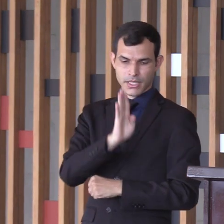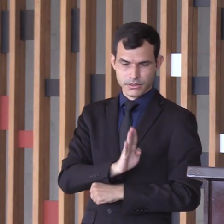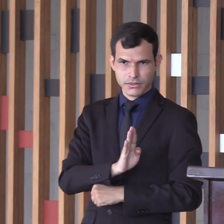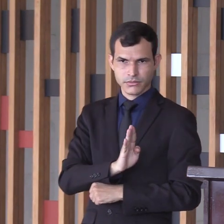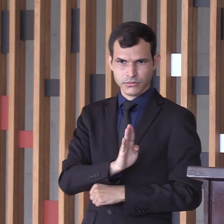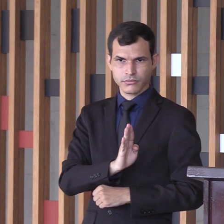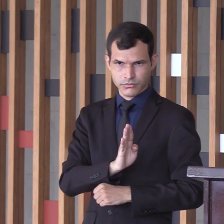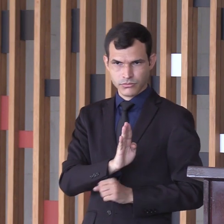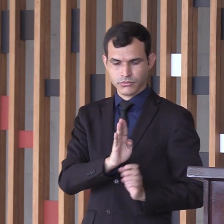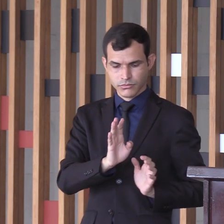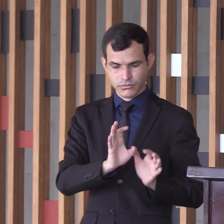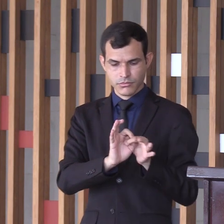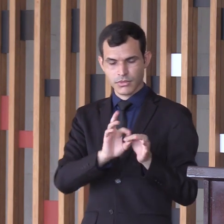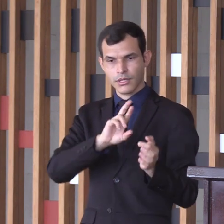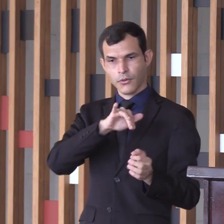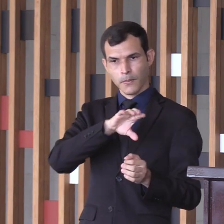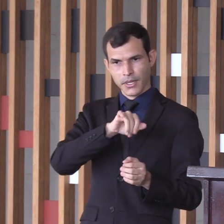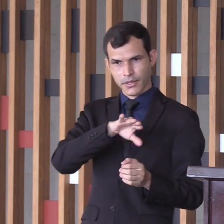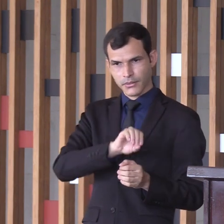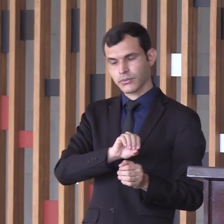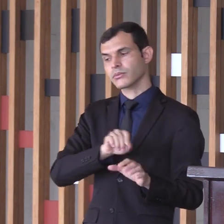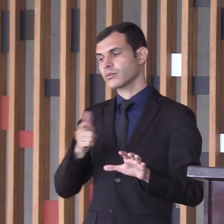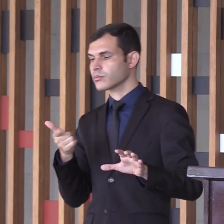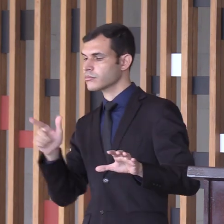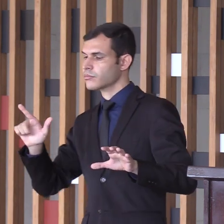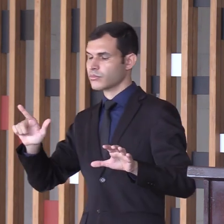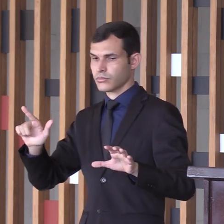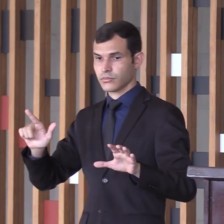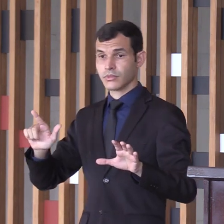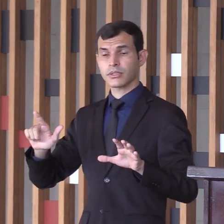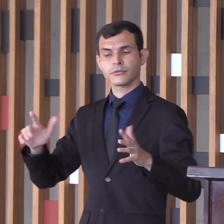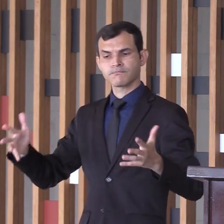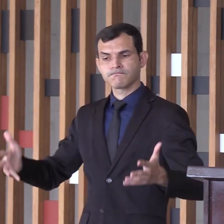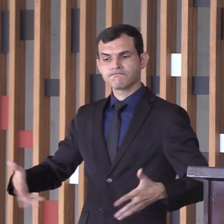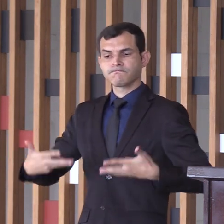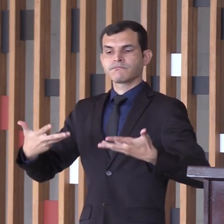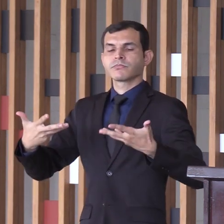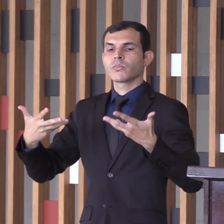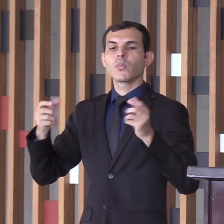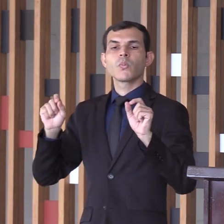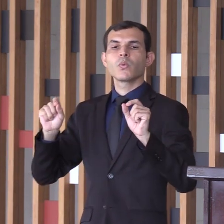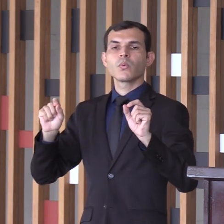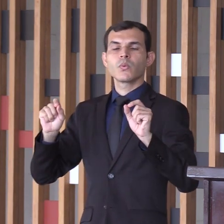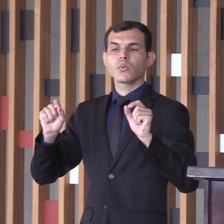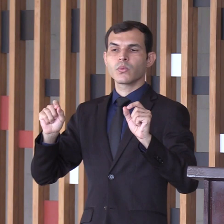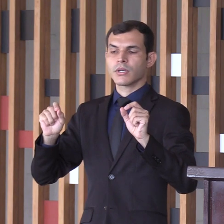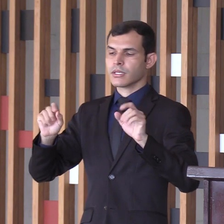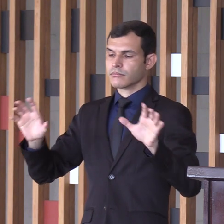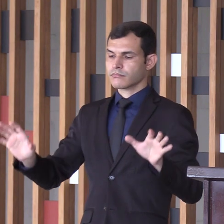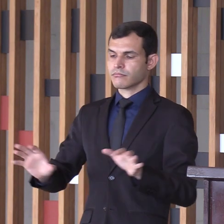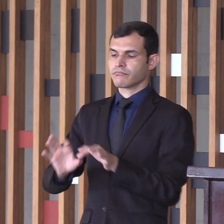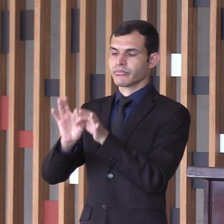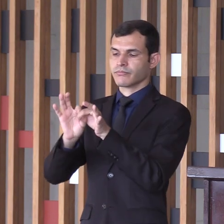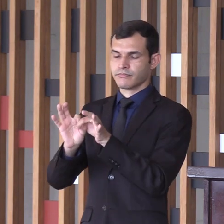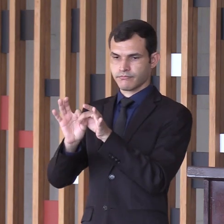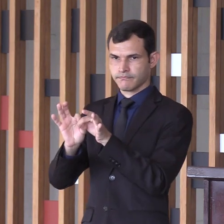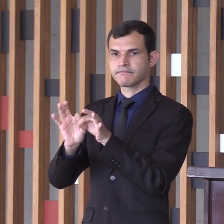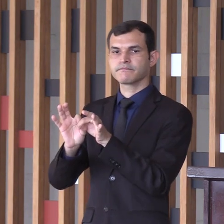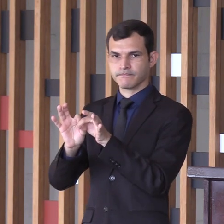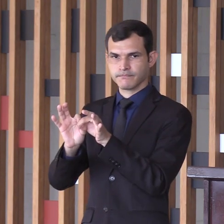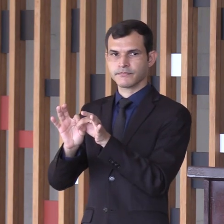Barbosa. A estatura desses vultos inspira a aliança que ora reforçamos entre nossas